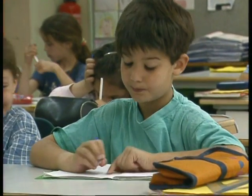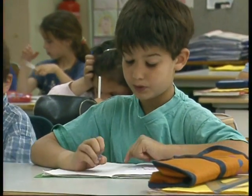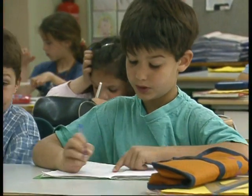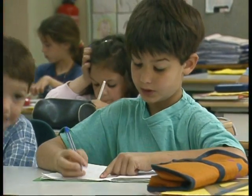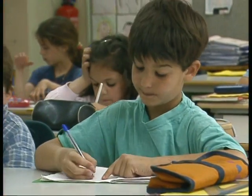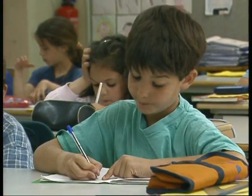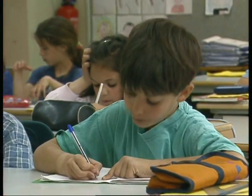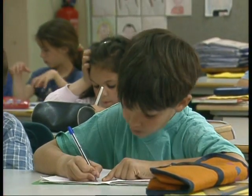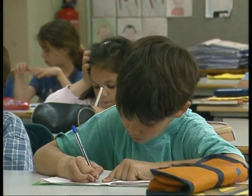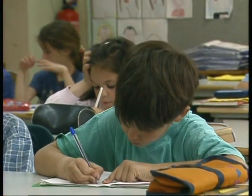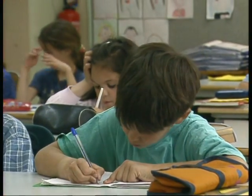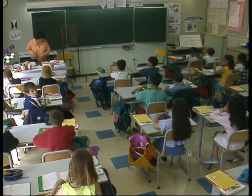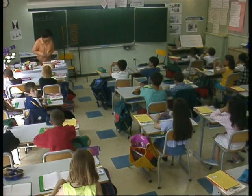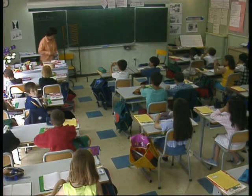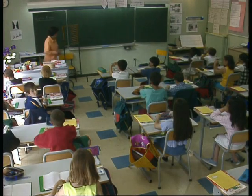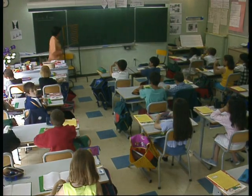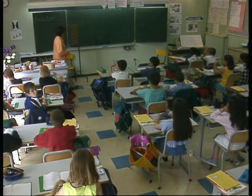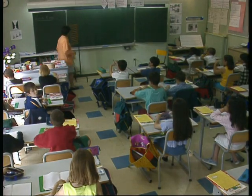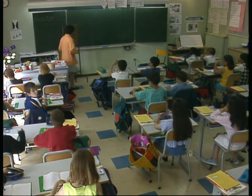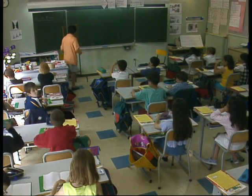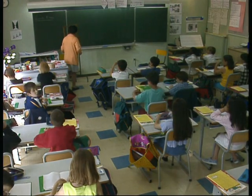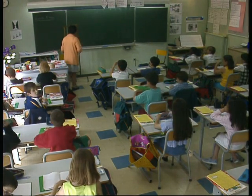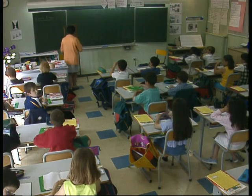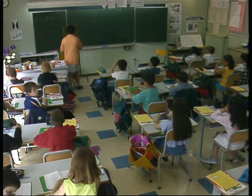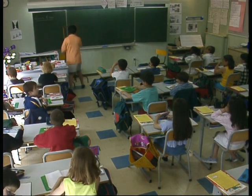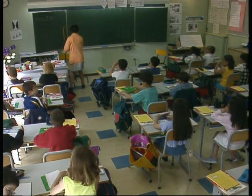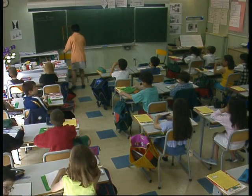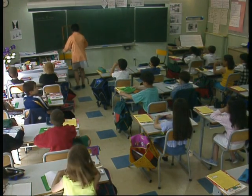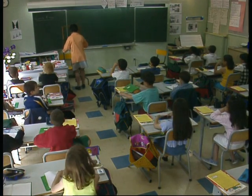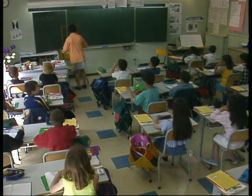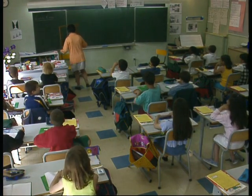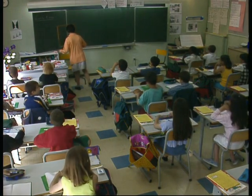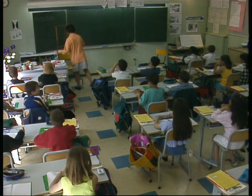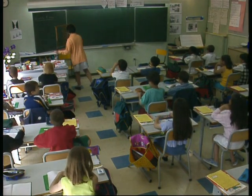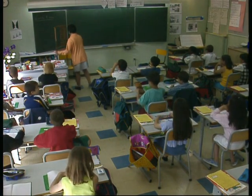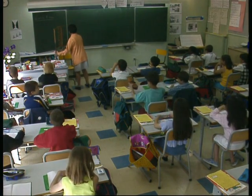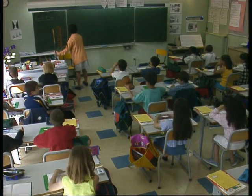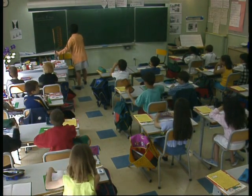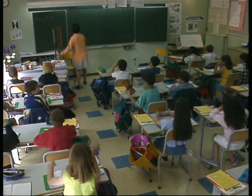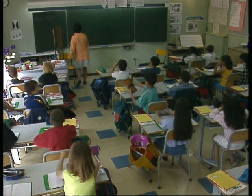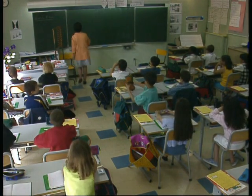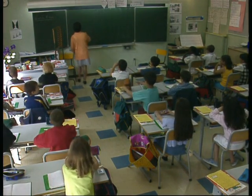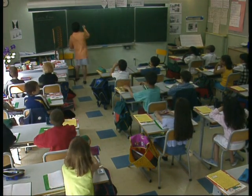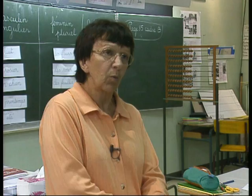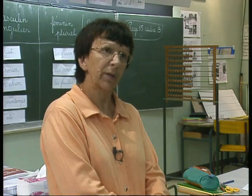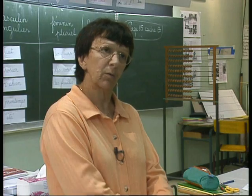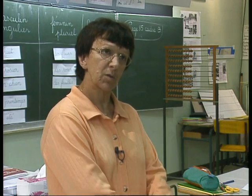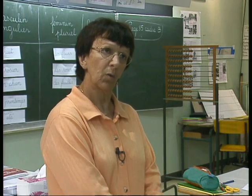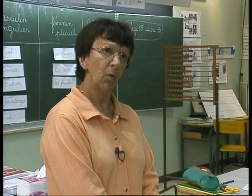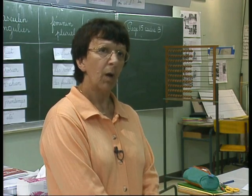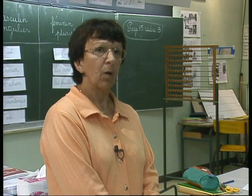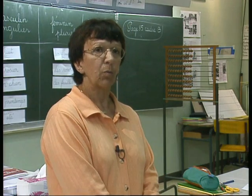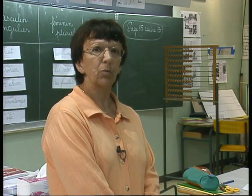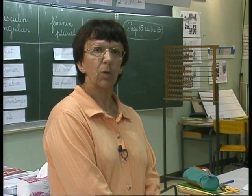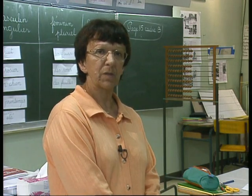Ça se passe le plus souvent bien. Il arrive encore qu'il y ait quelques moments